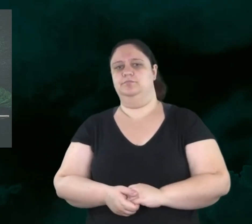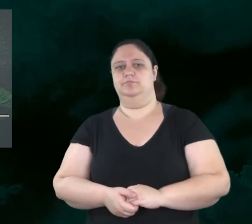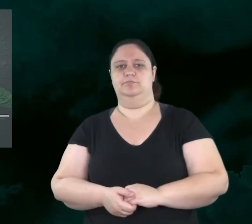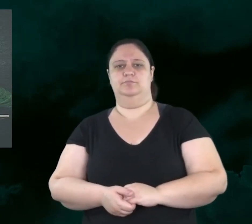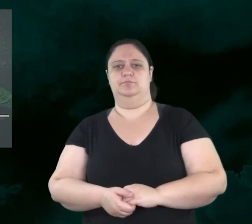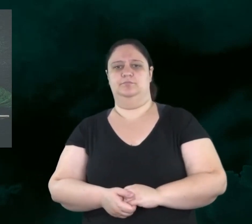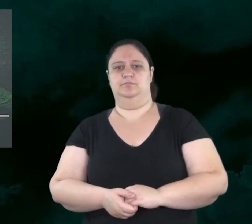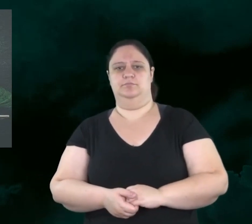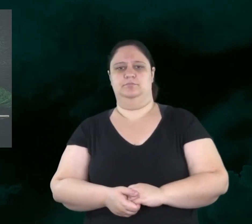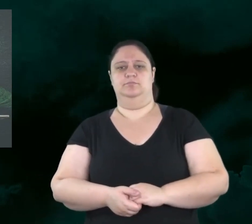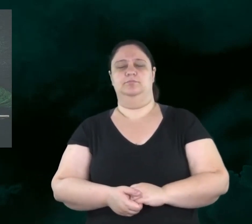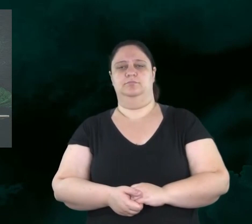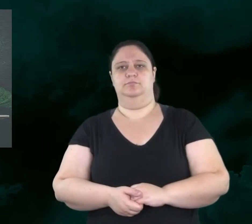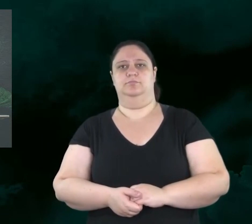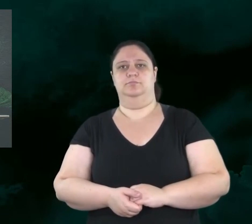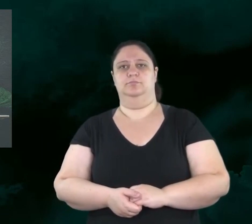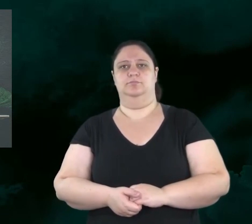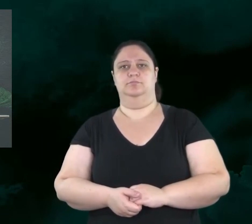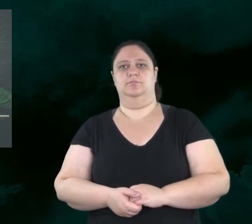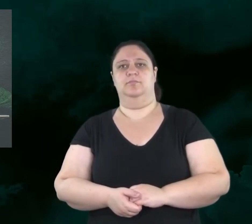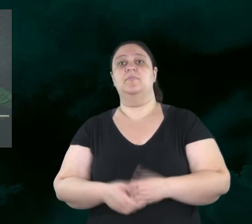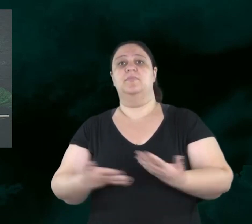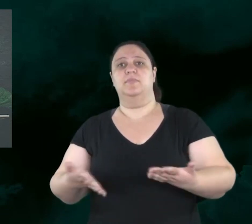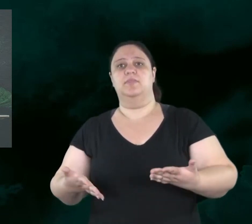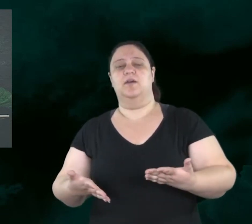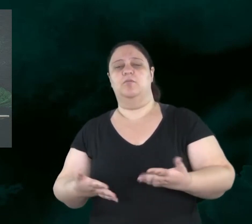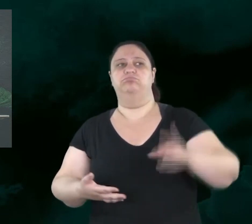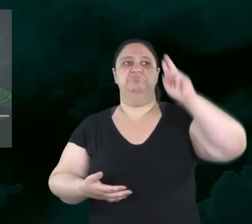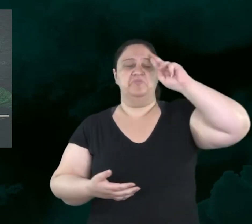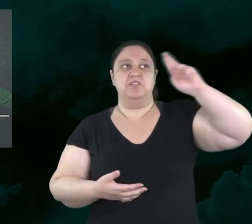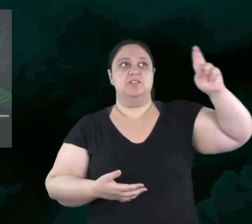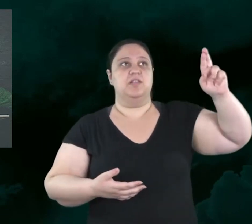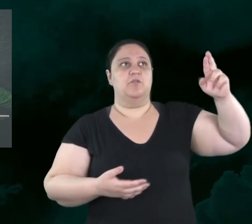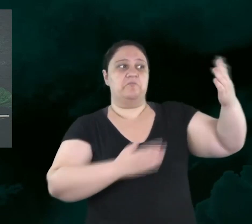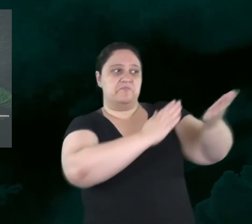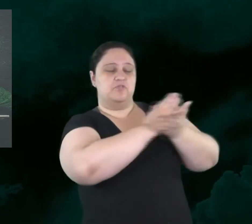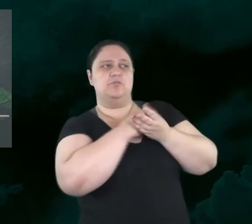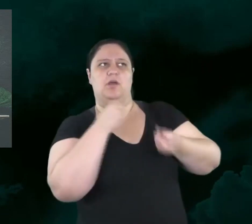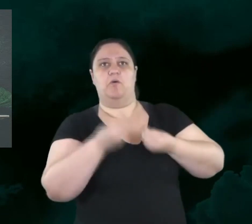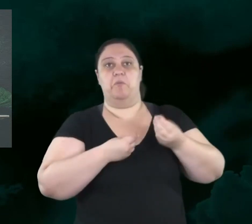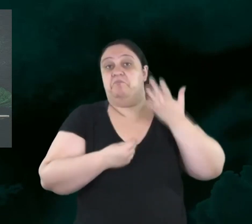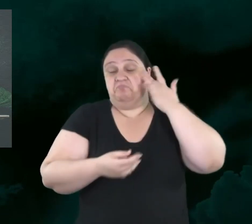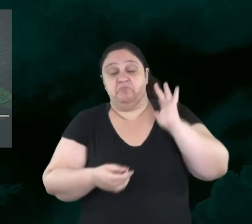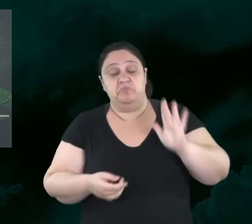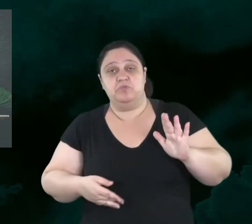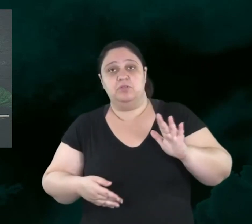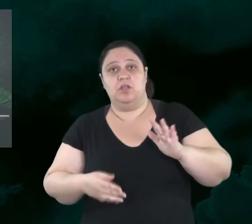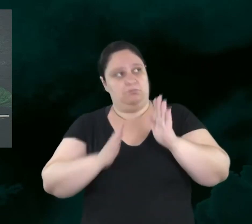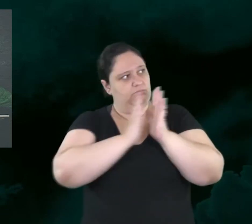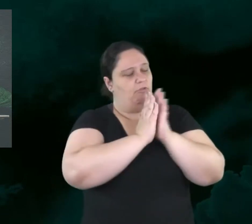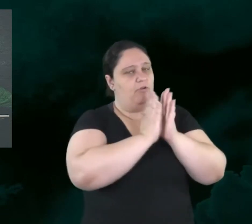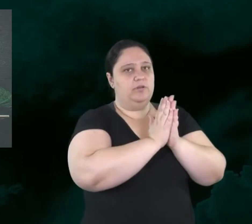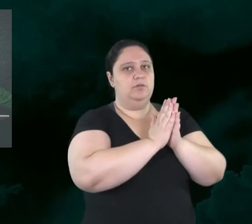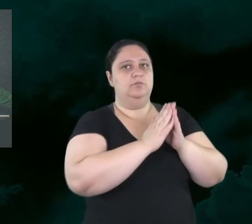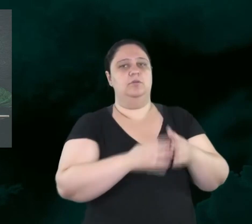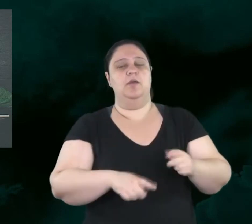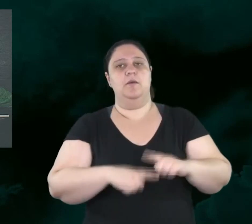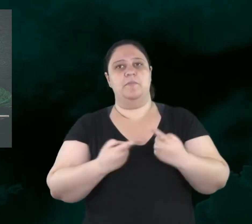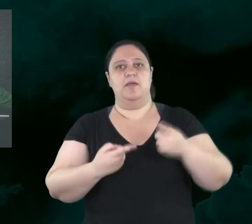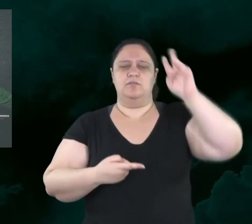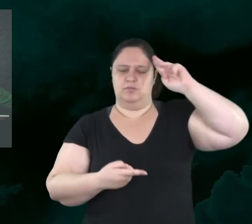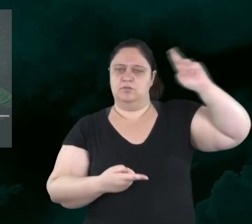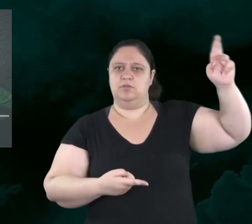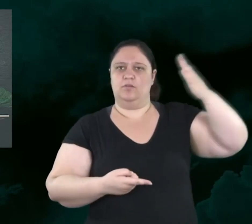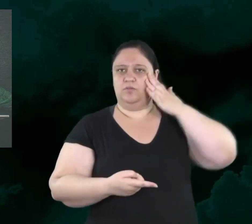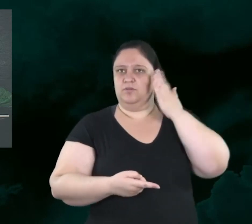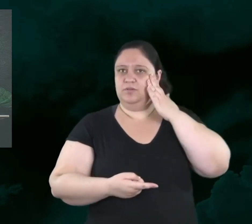Não importa como o Senhor vai fazer. Estou orando para o Senhor me recuperar. Mas o Senhor é que sabe. O que o Senhor